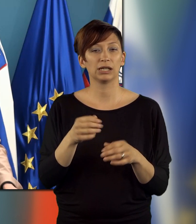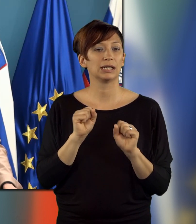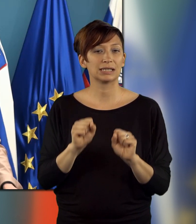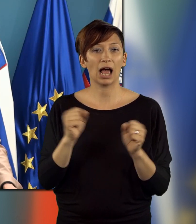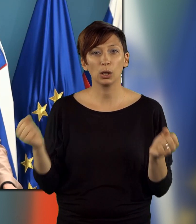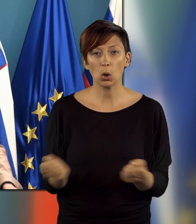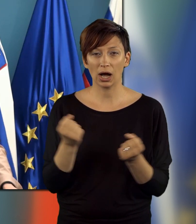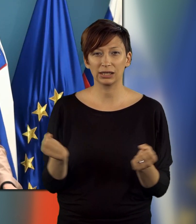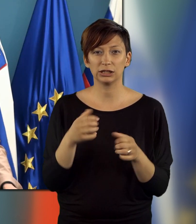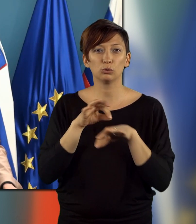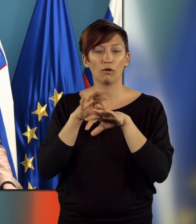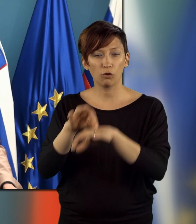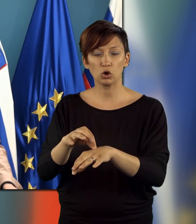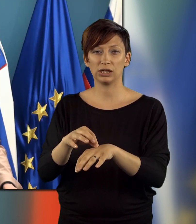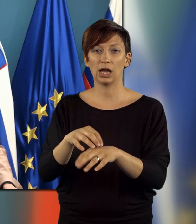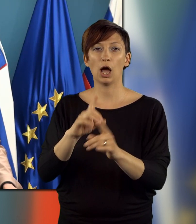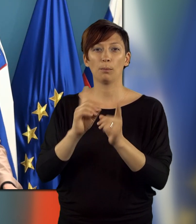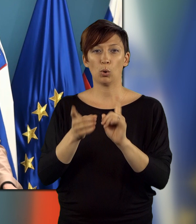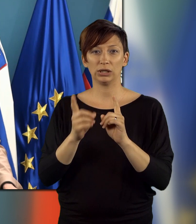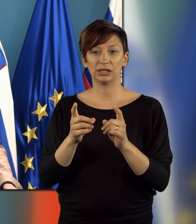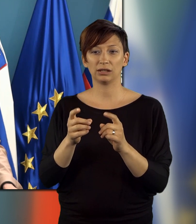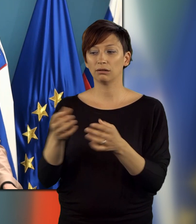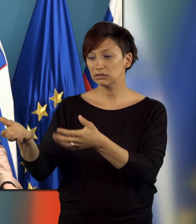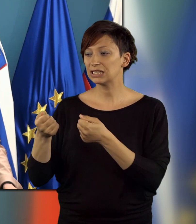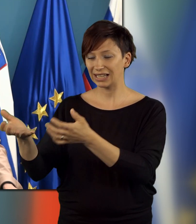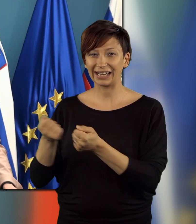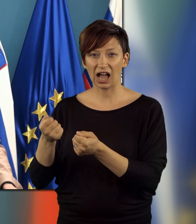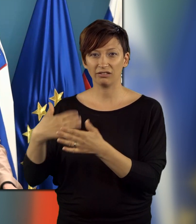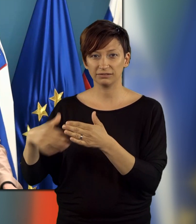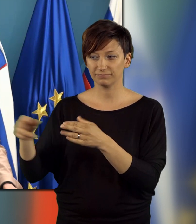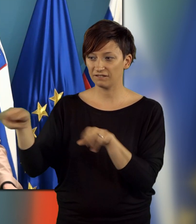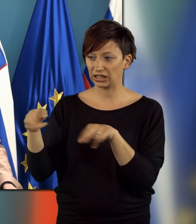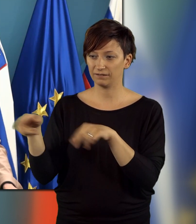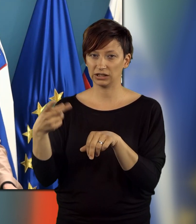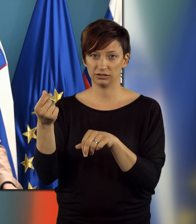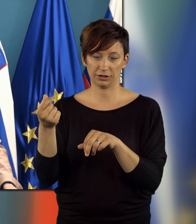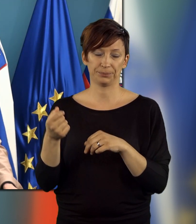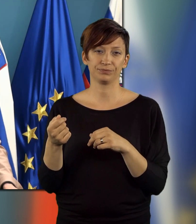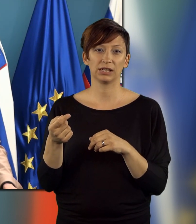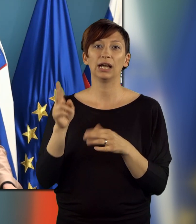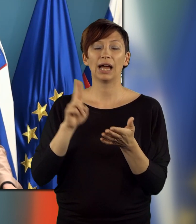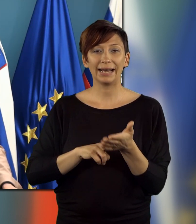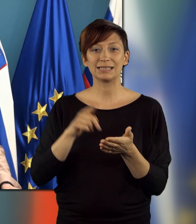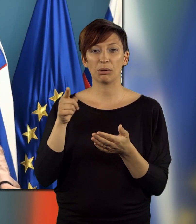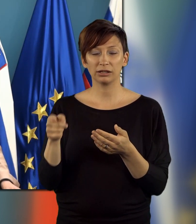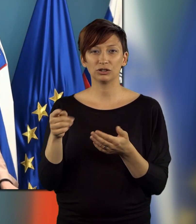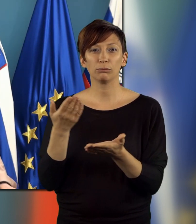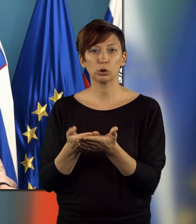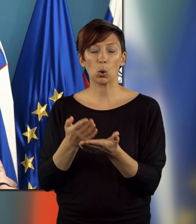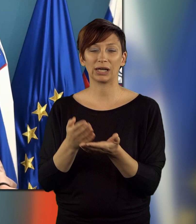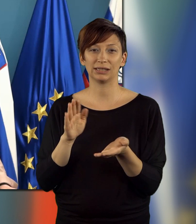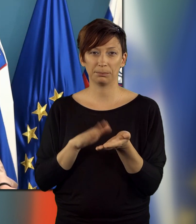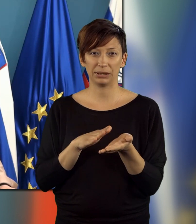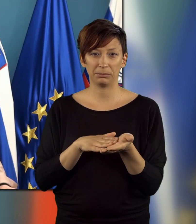čas aktivno vodila politiko izterjave. Res pa je, da je v tem